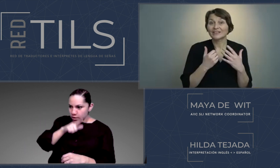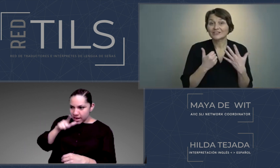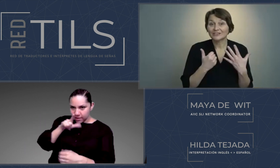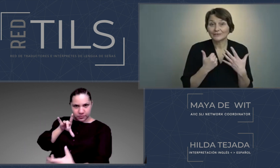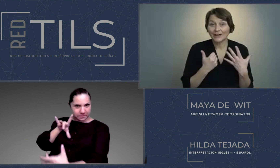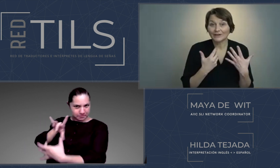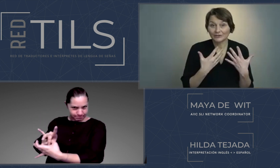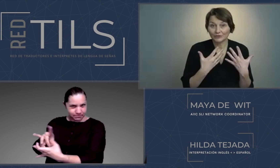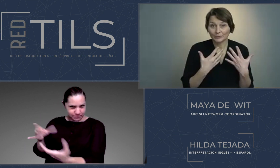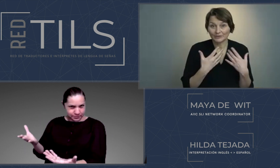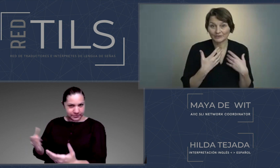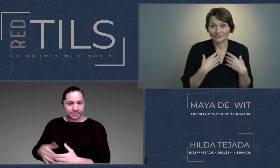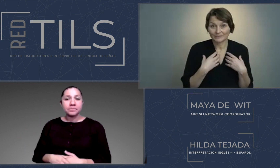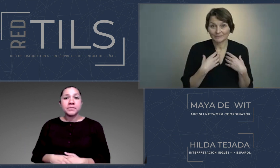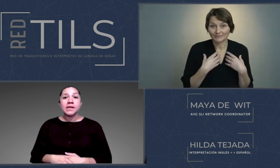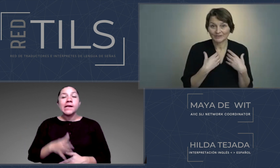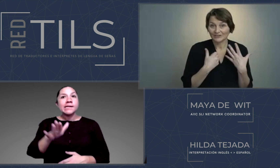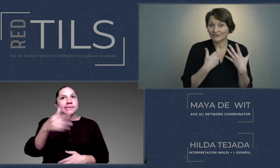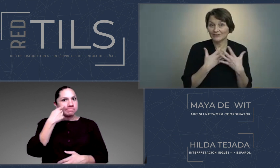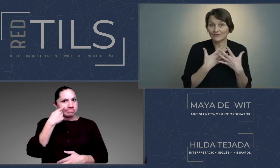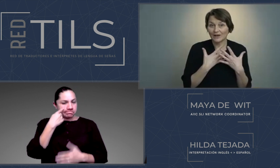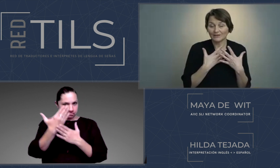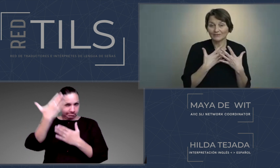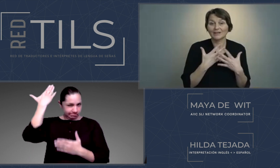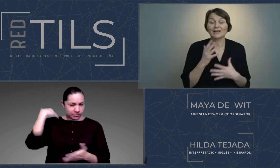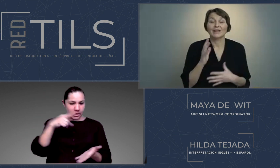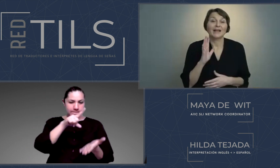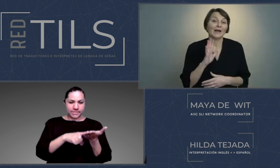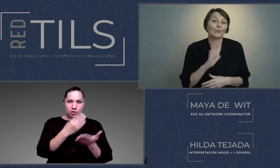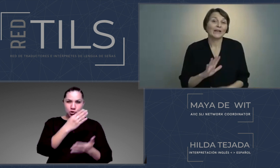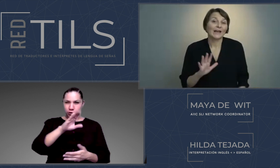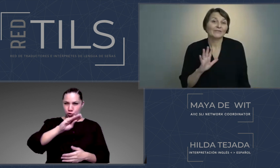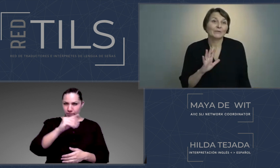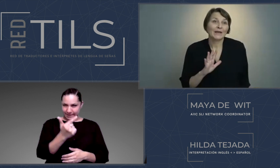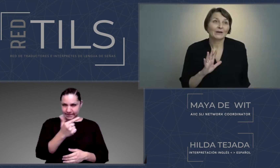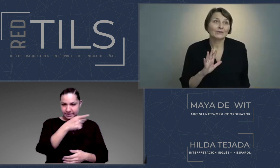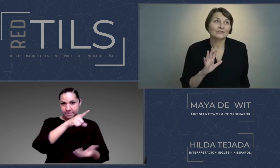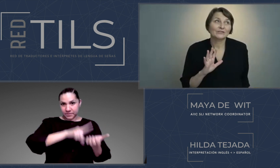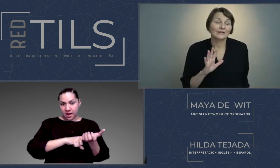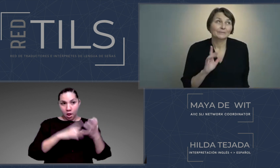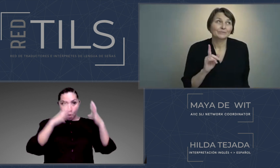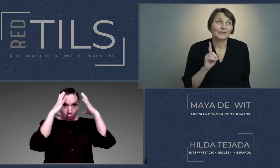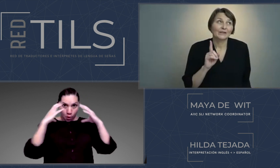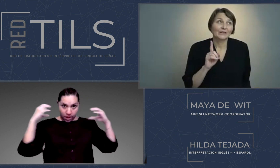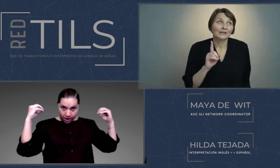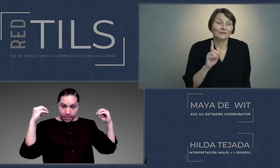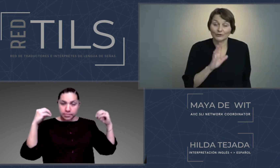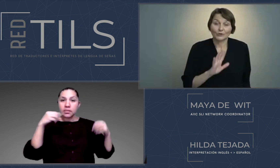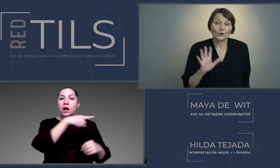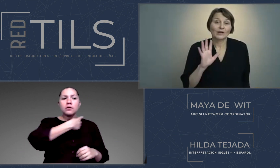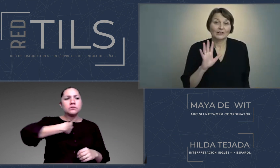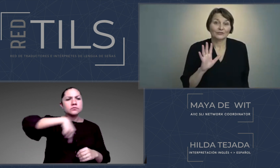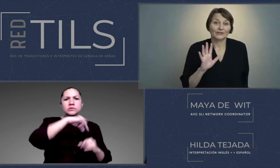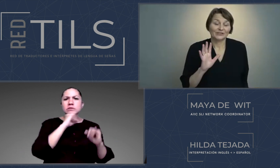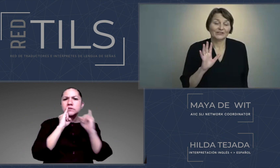1997, en, eh, en Holanda teníamos 65 intérpretes y